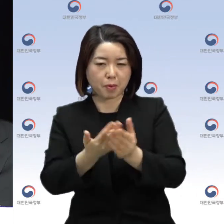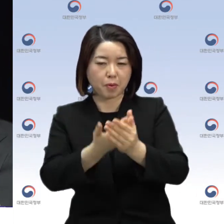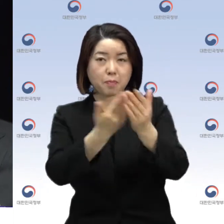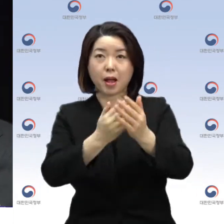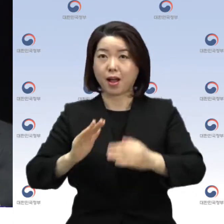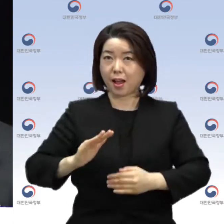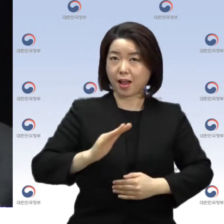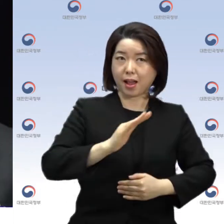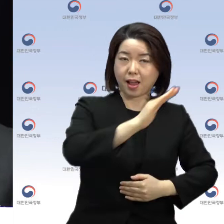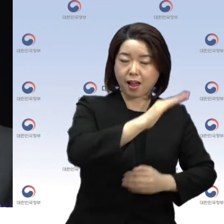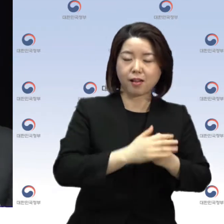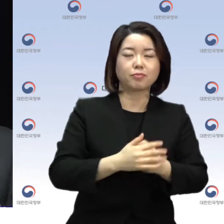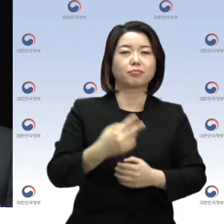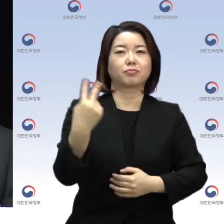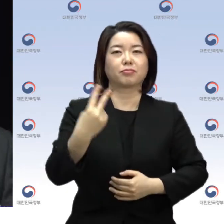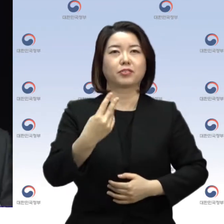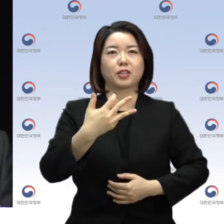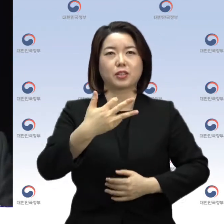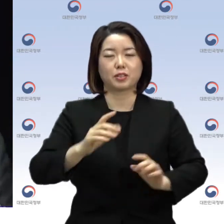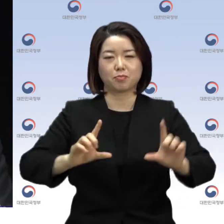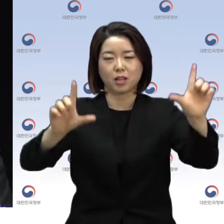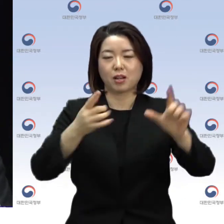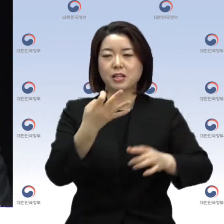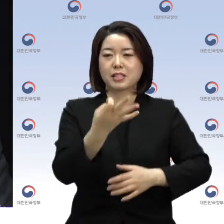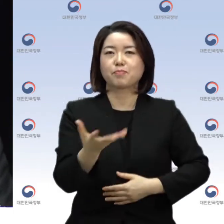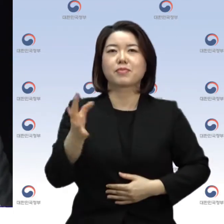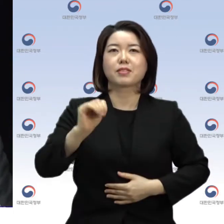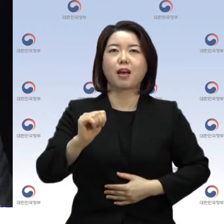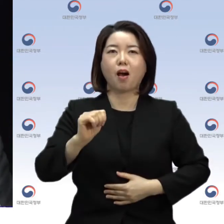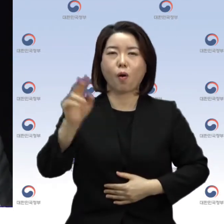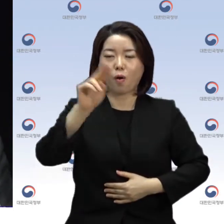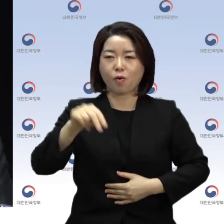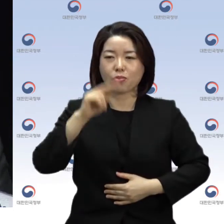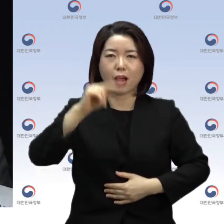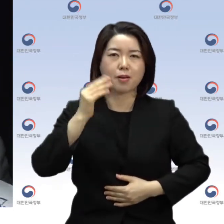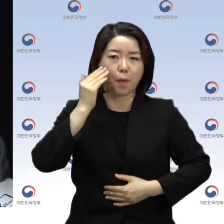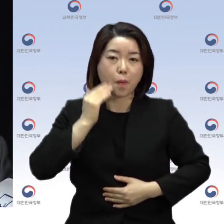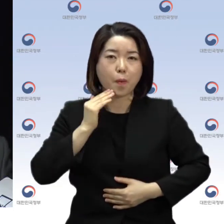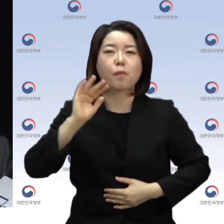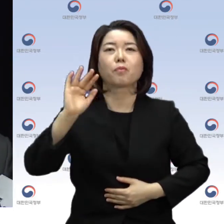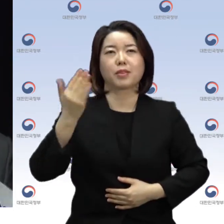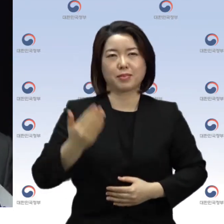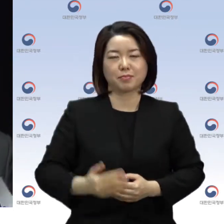계속해서 2018년에는 14억 달러의 흑자를 냈습니다.